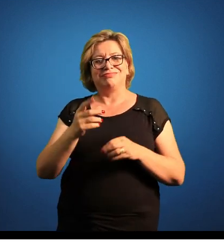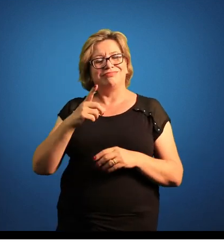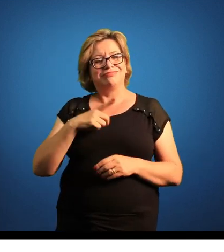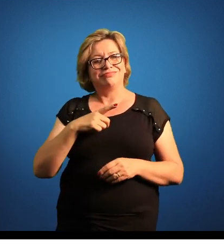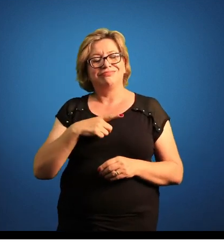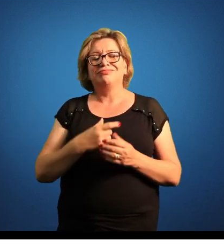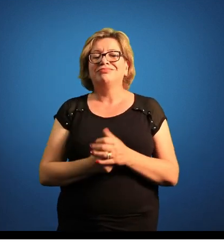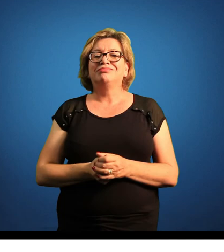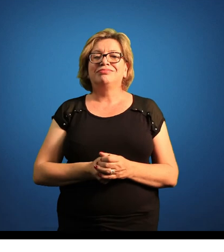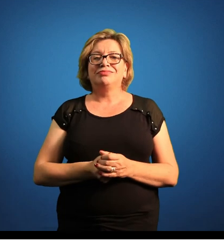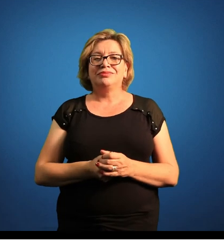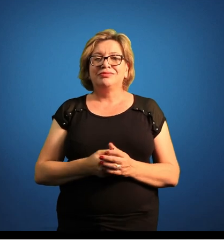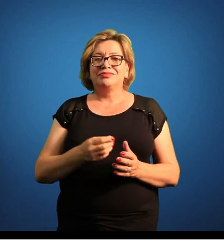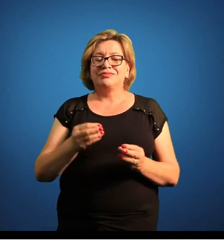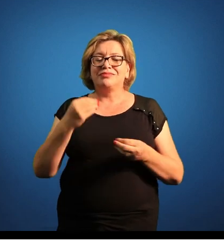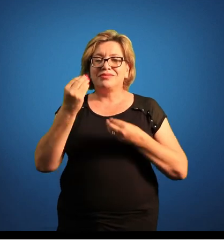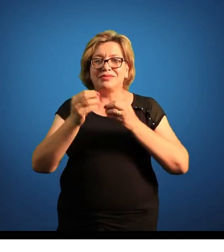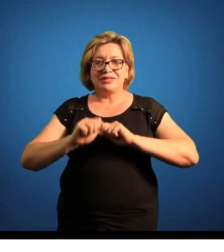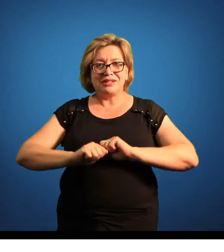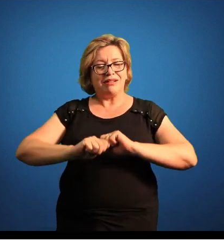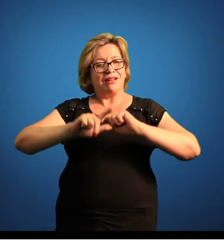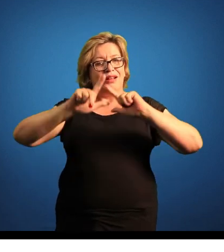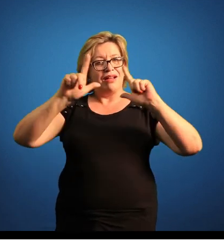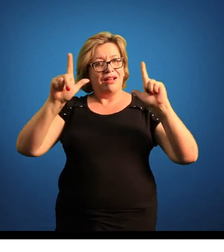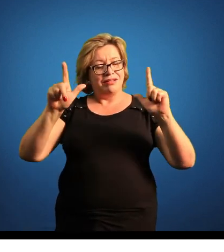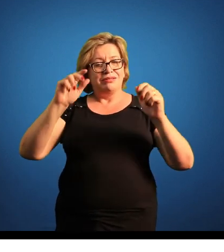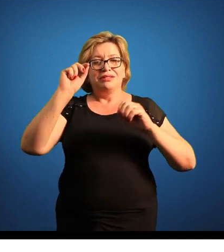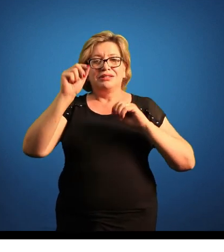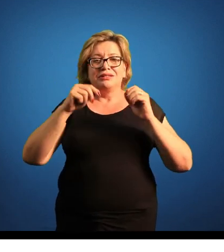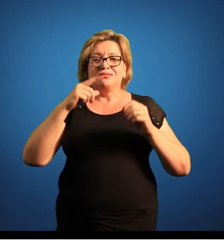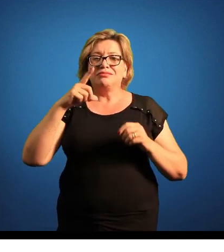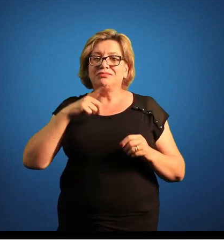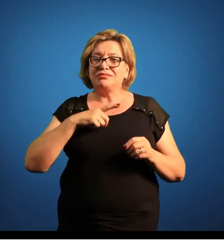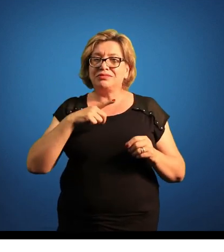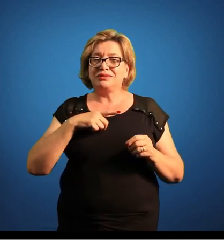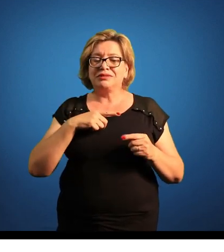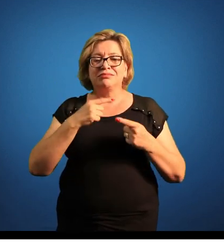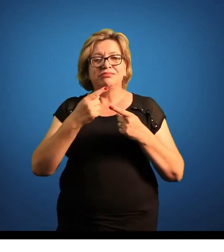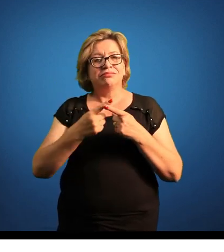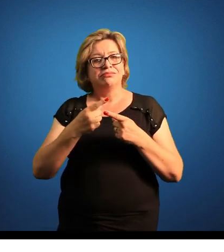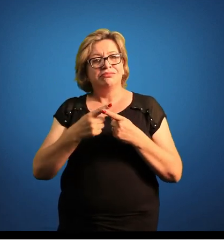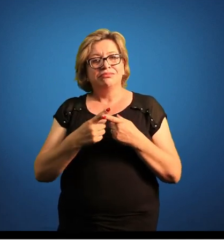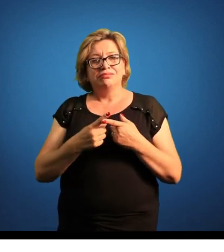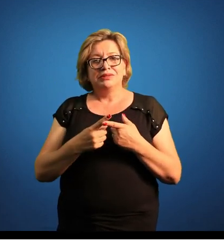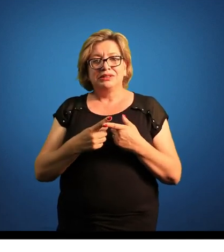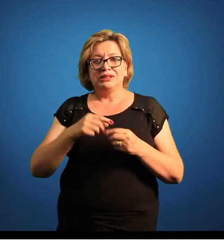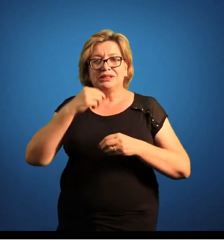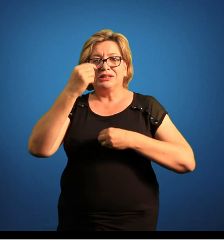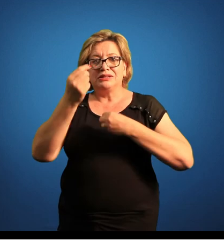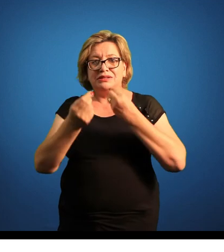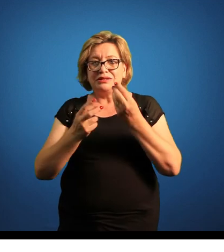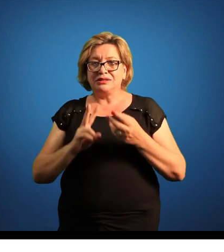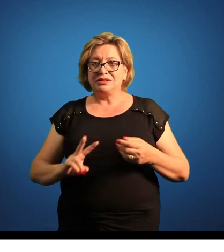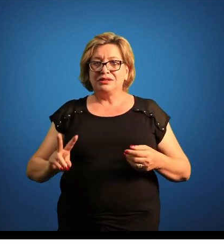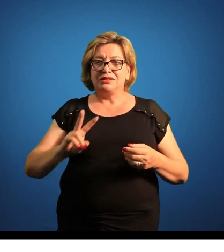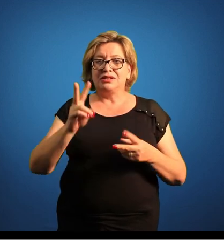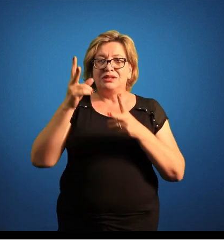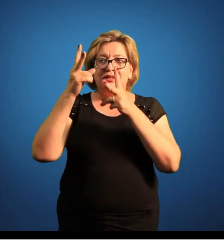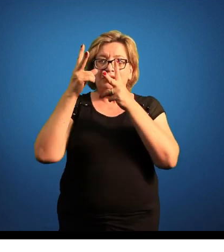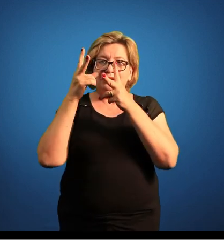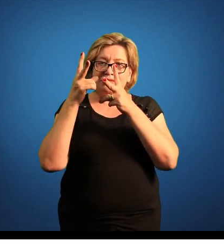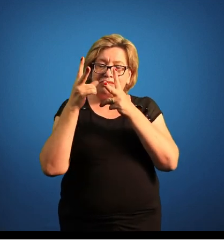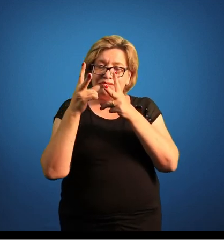valores que você tem. Obviamente que esse valor aqui ele só vai existir quando? Quando você tiver valores aqui